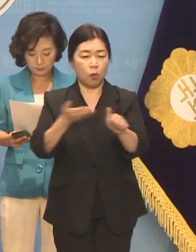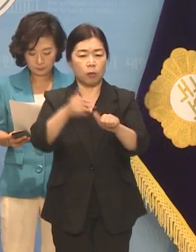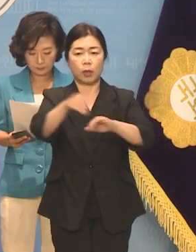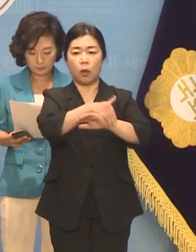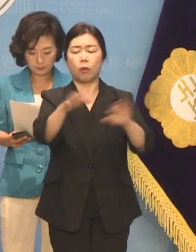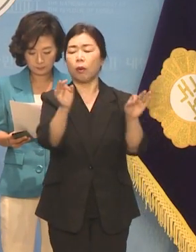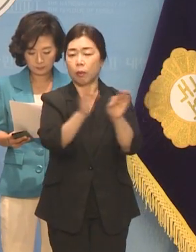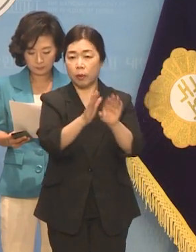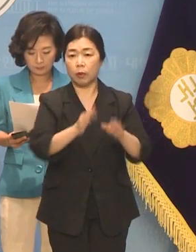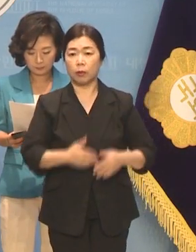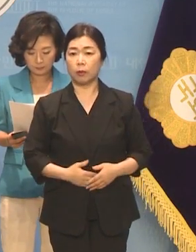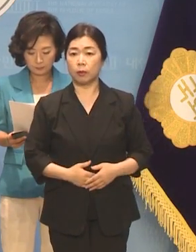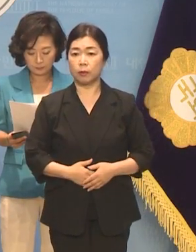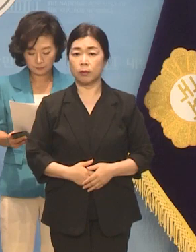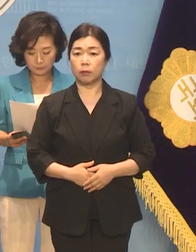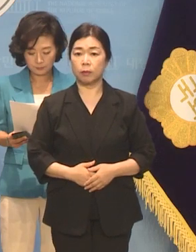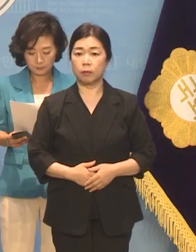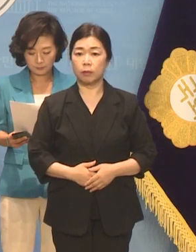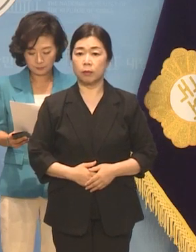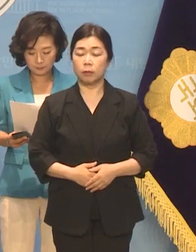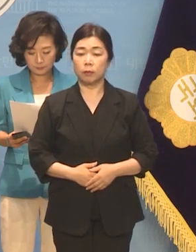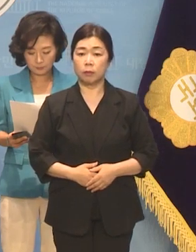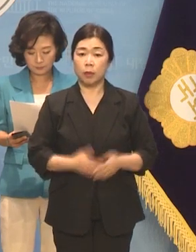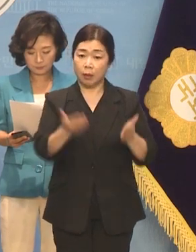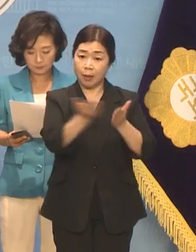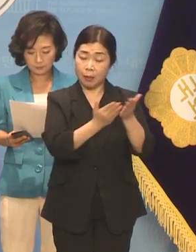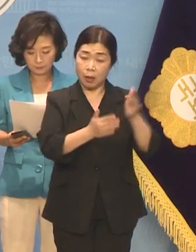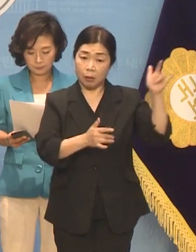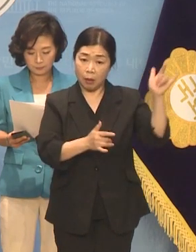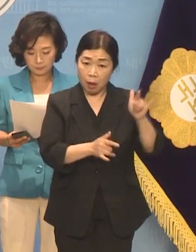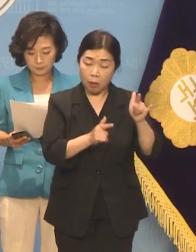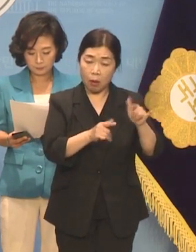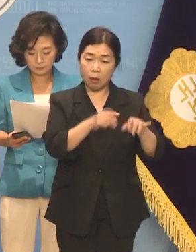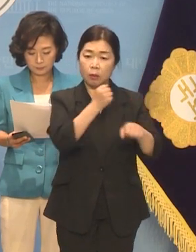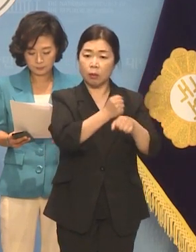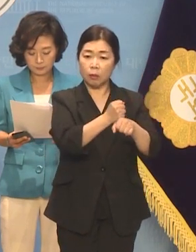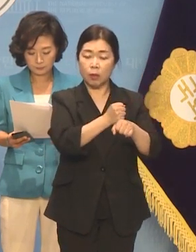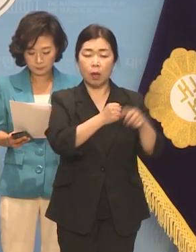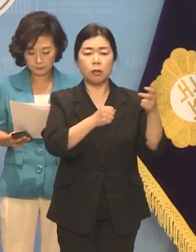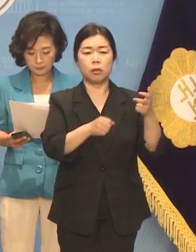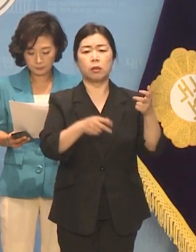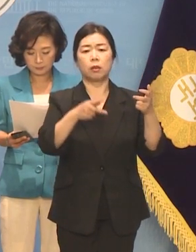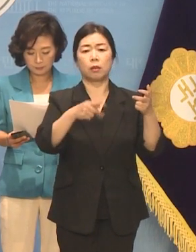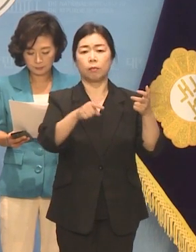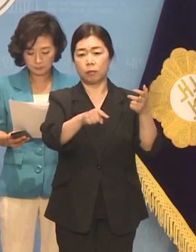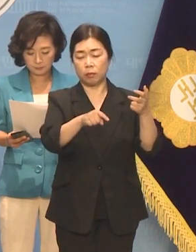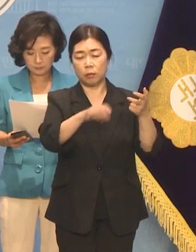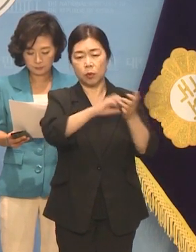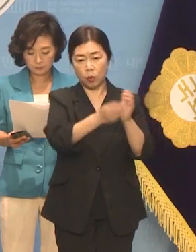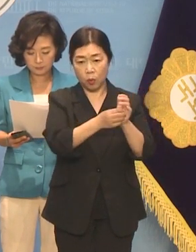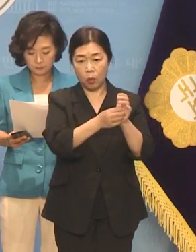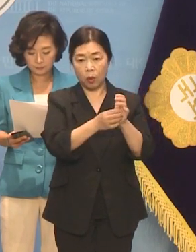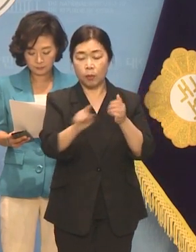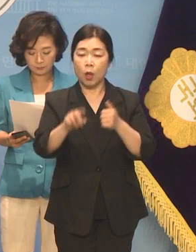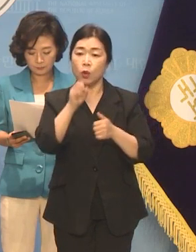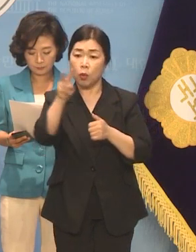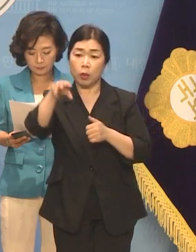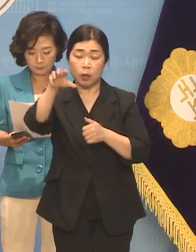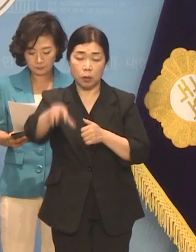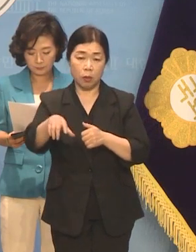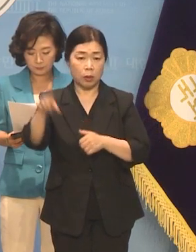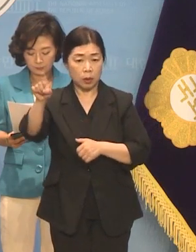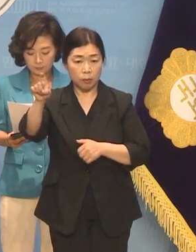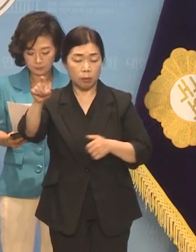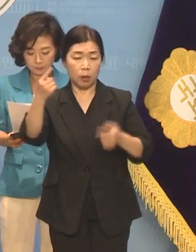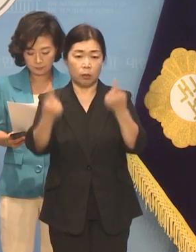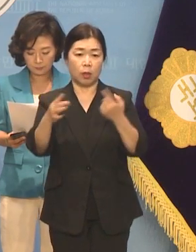없었다. 고작 단지 내 태양광 설비 용량은 70MW로 용인 반도체 클러스터 수요 10GW